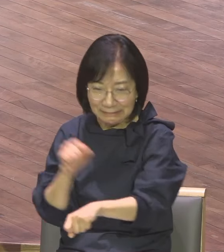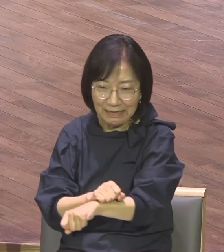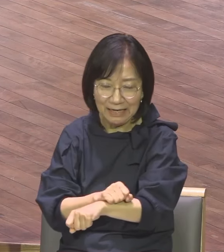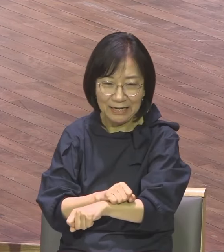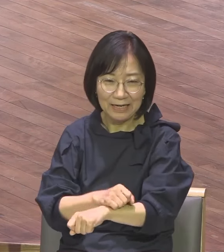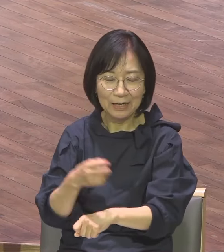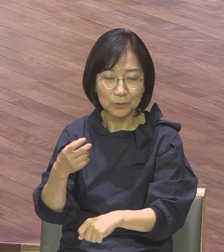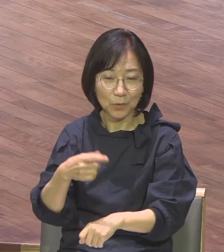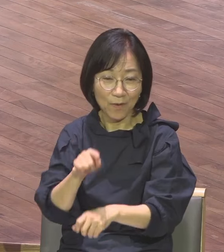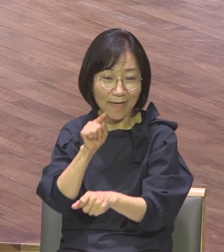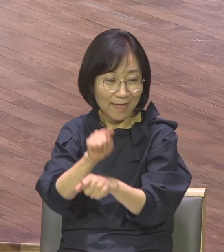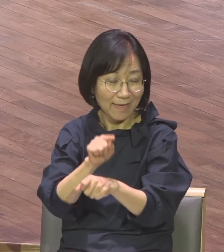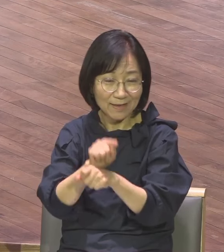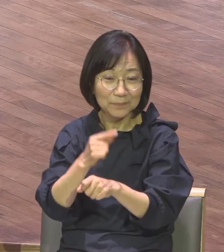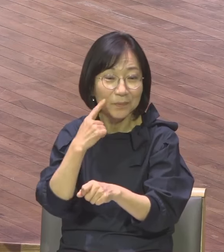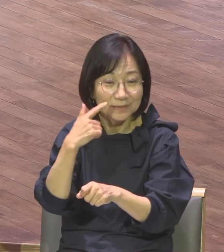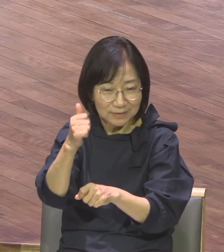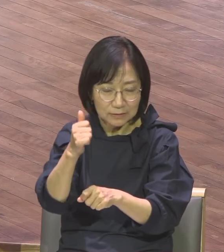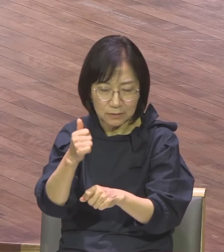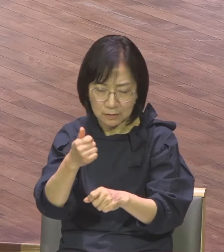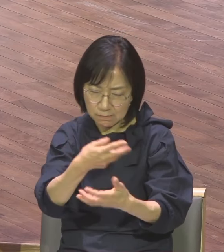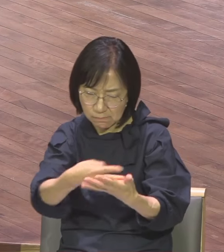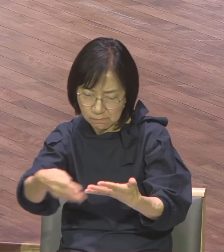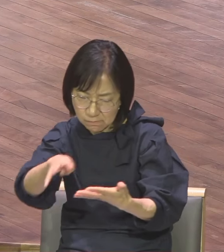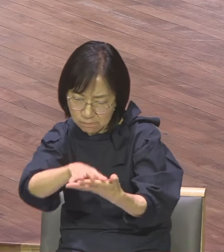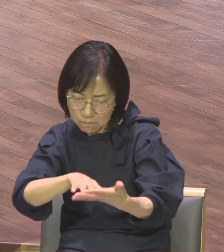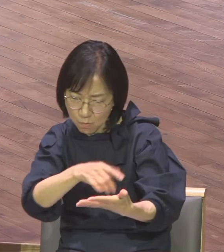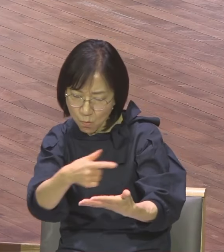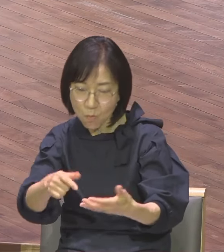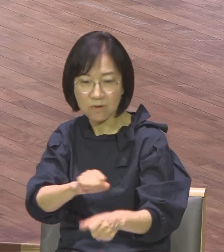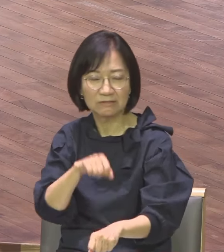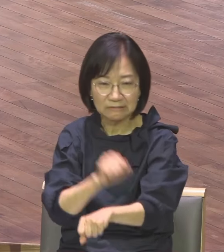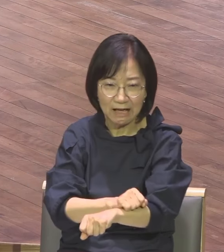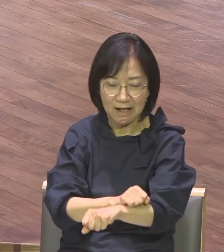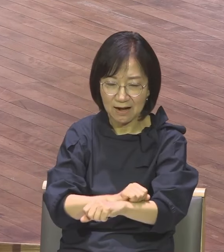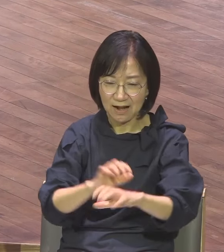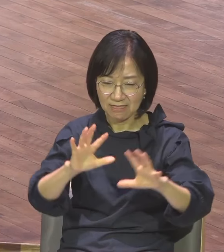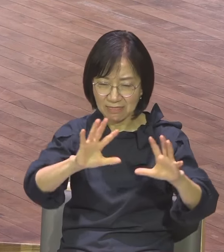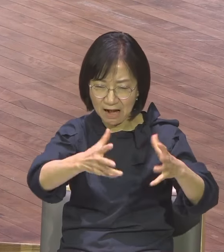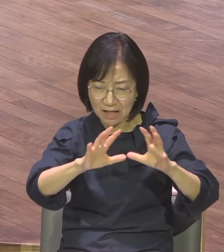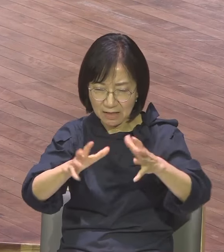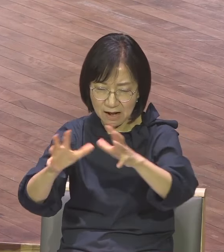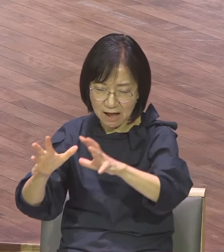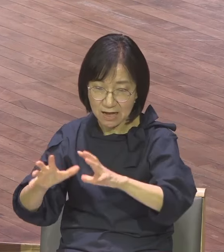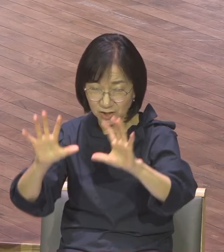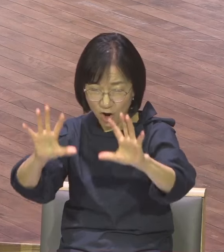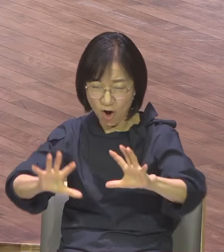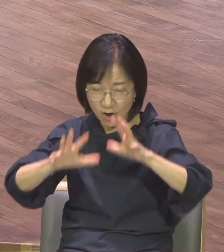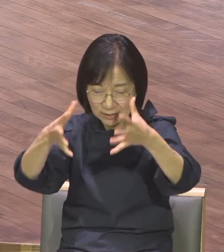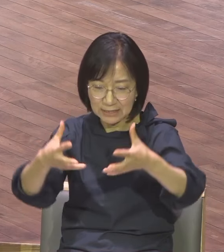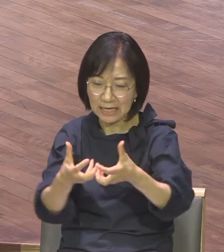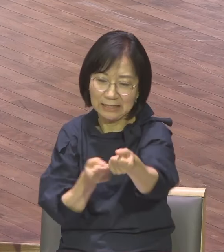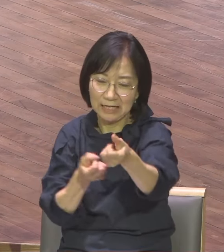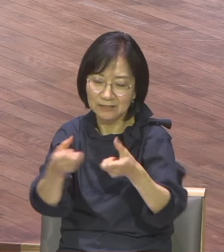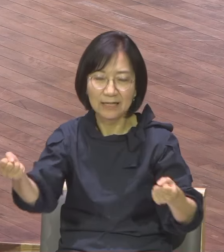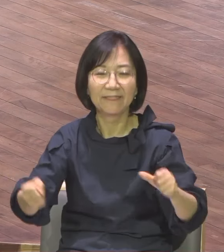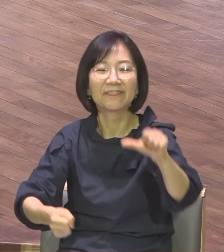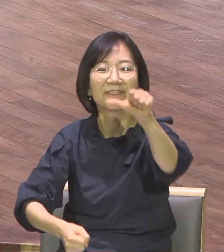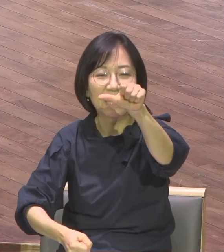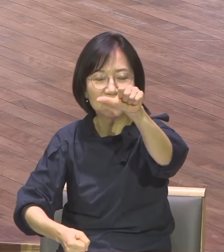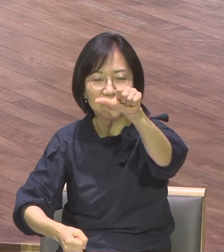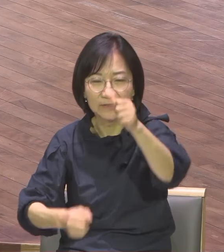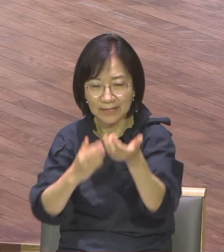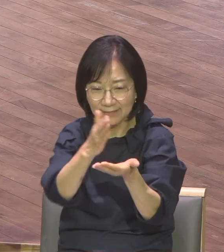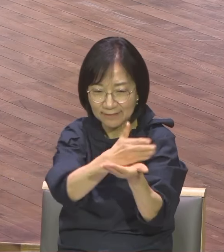해가지고 2, 3, 7 나라를 다 5개 나라씩 해서 딱딱딱딱 해가지고 지금 그야말로 사명을 딱딱